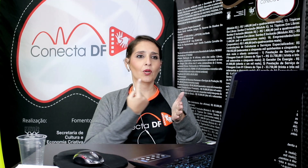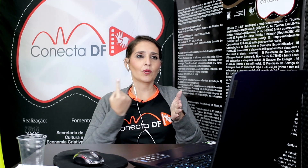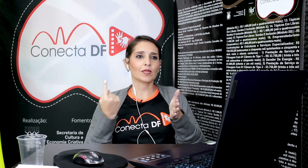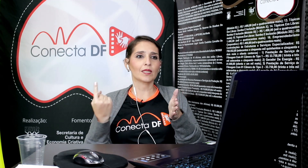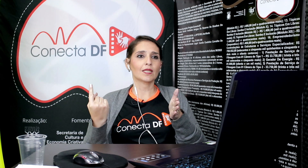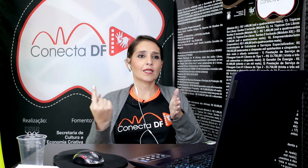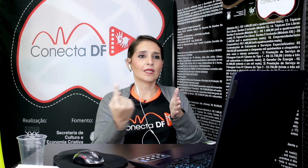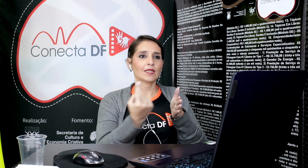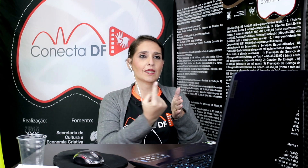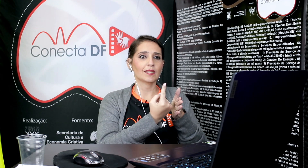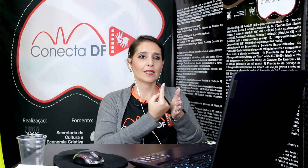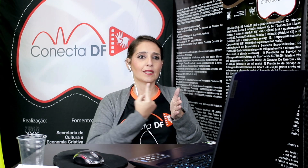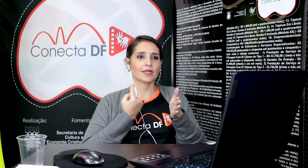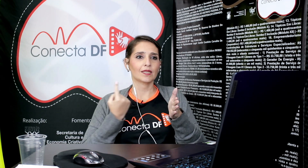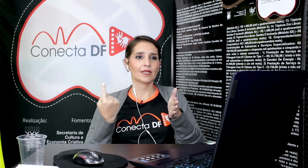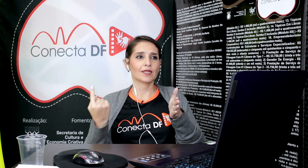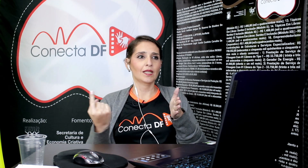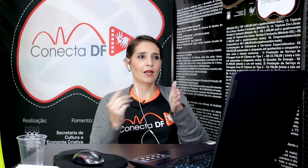Micro-ondas.